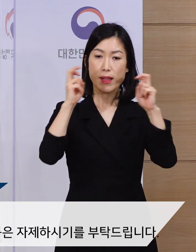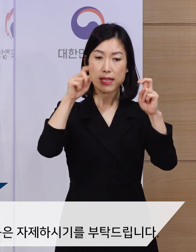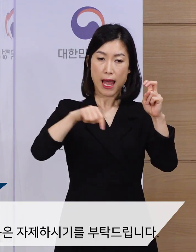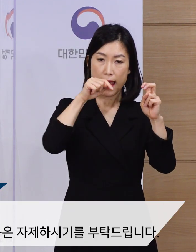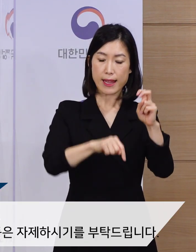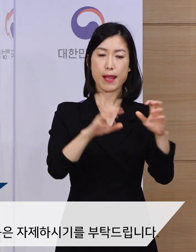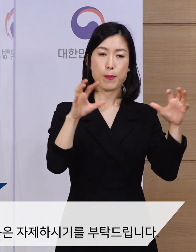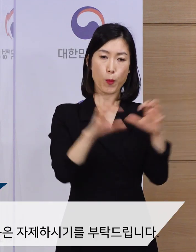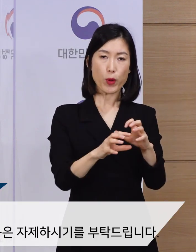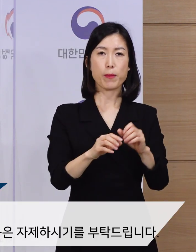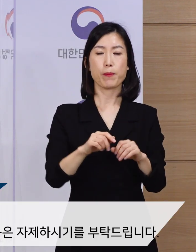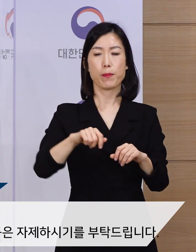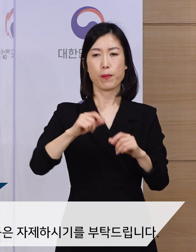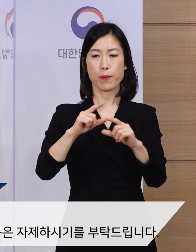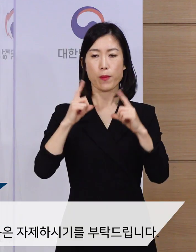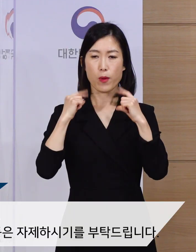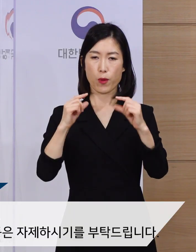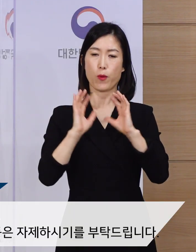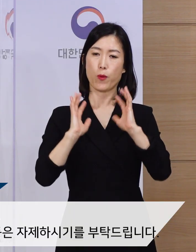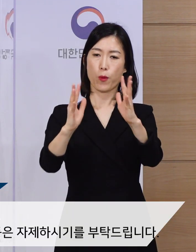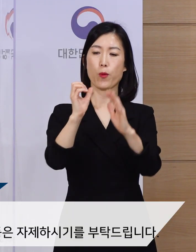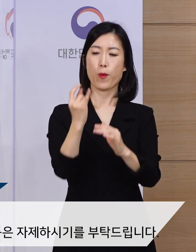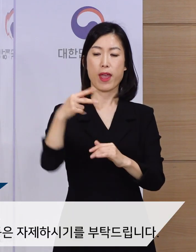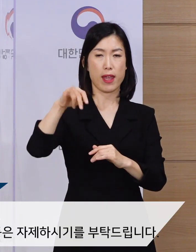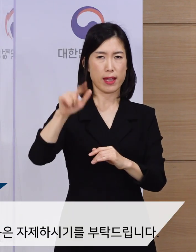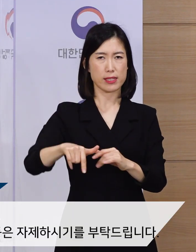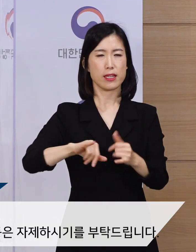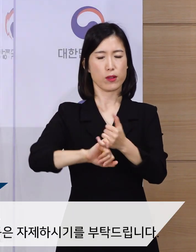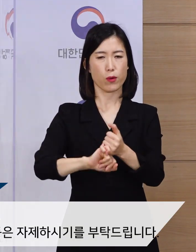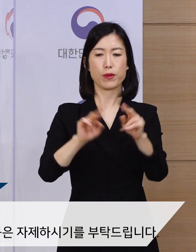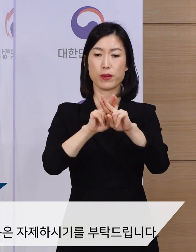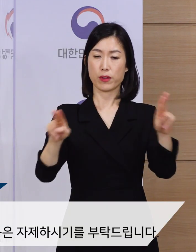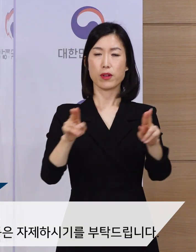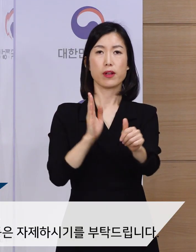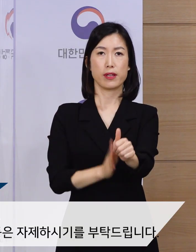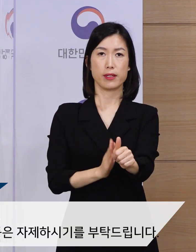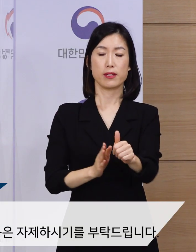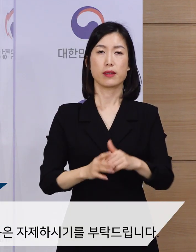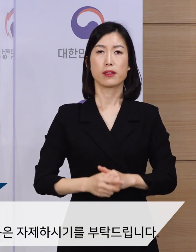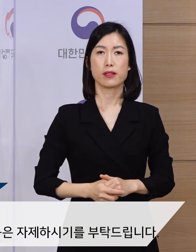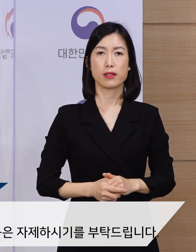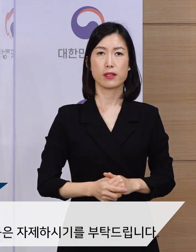모임과 회식, 대면 회의와 출장 등은 자제하시기를 부탁드립니다.